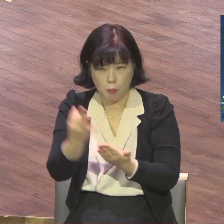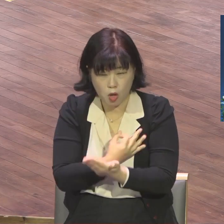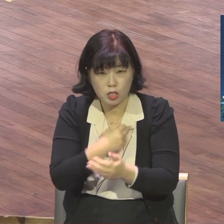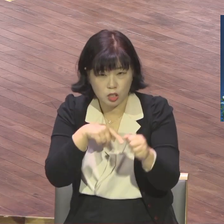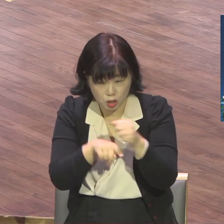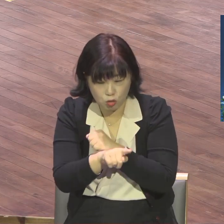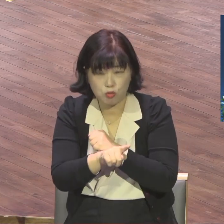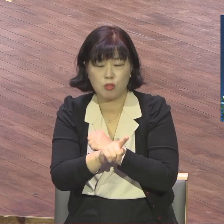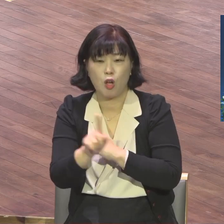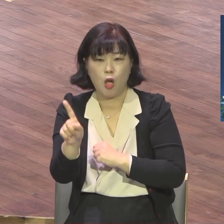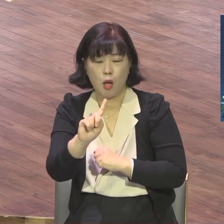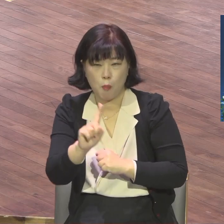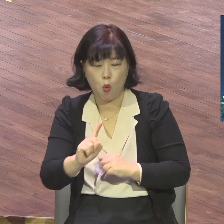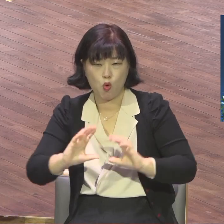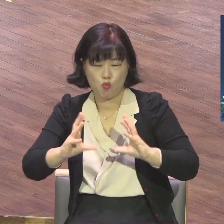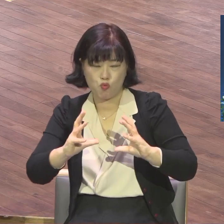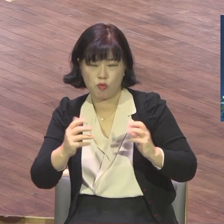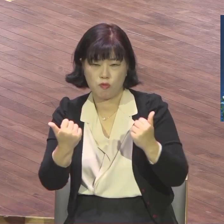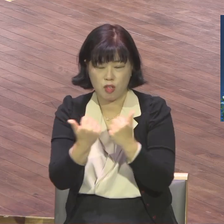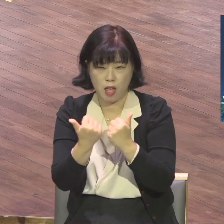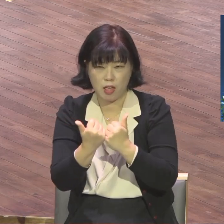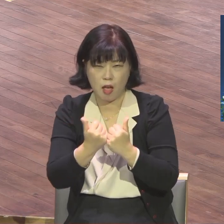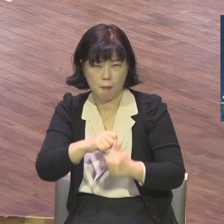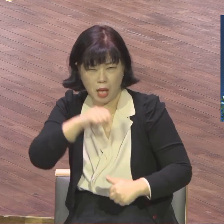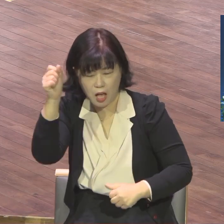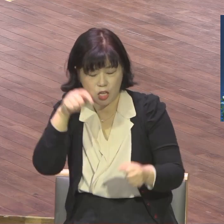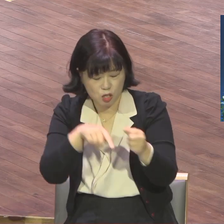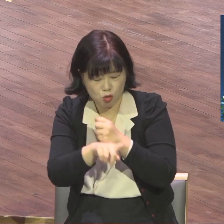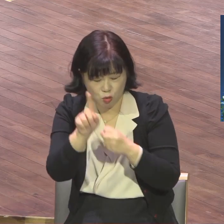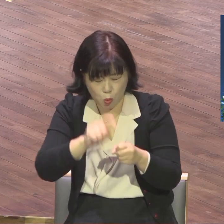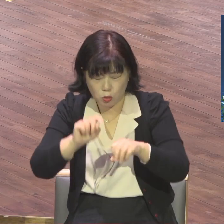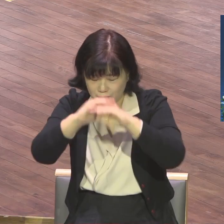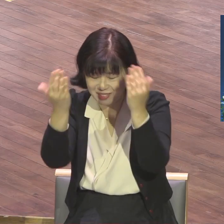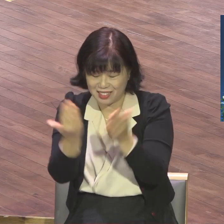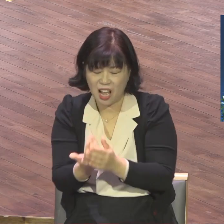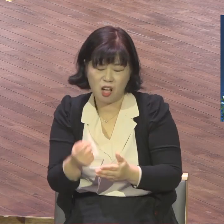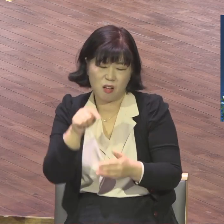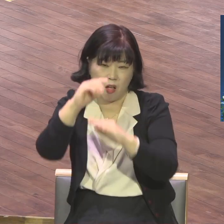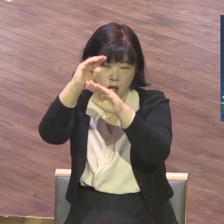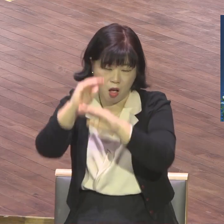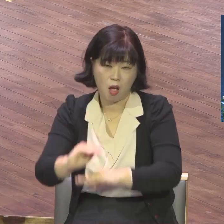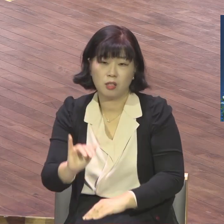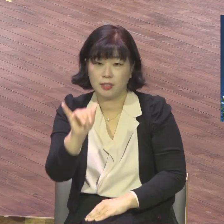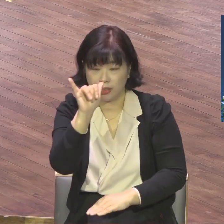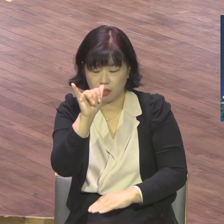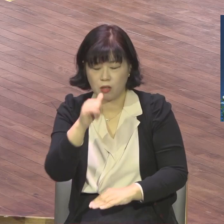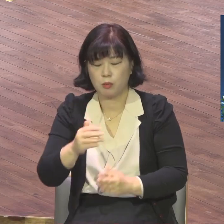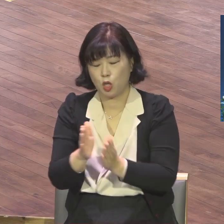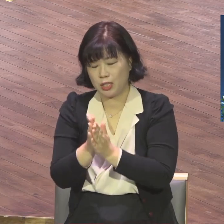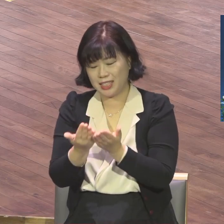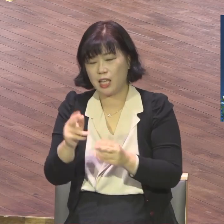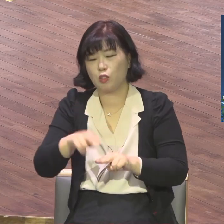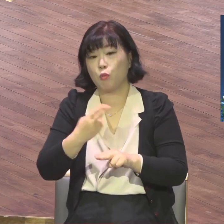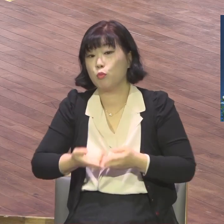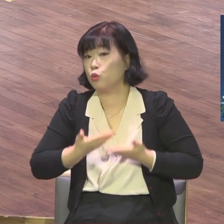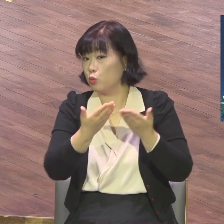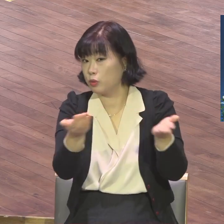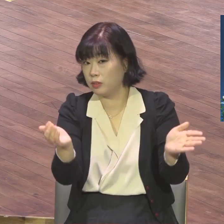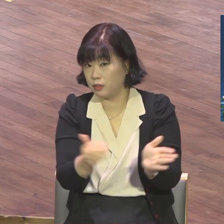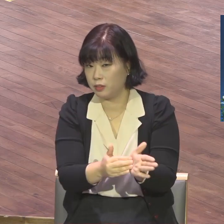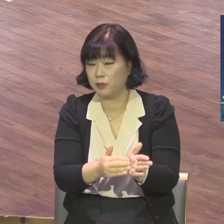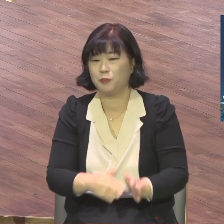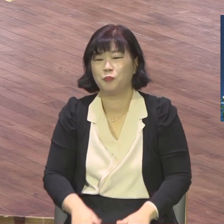영혼 사랑하면요, 영적으로 깨어서 때를 얻든지 못 얻든지, 먹든지 뭐 안